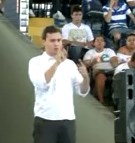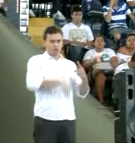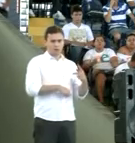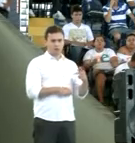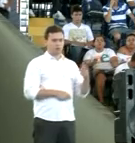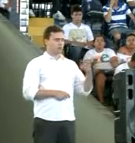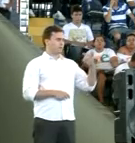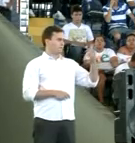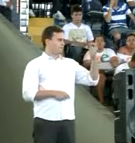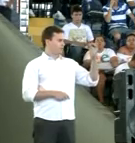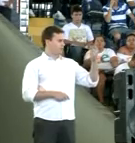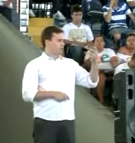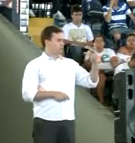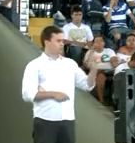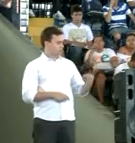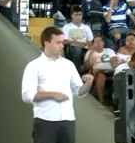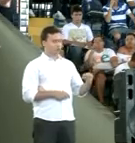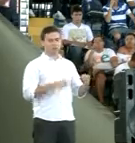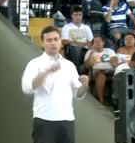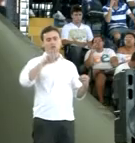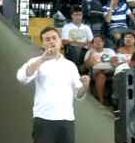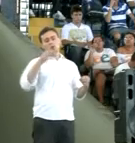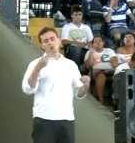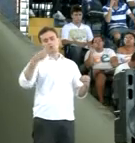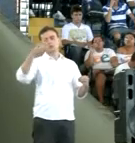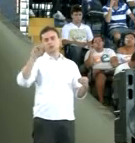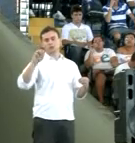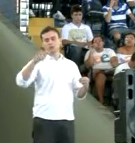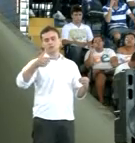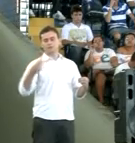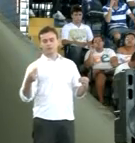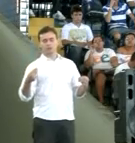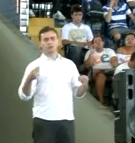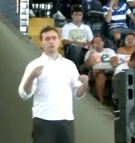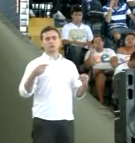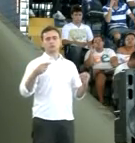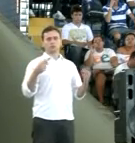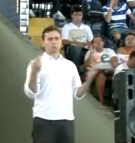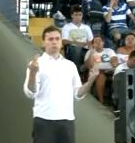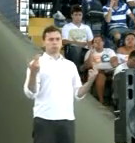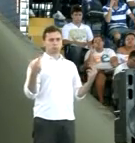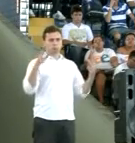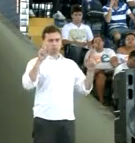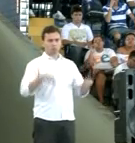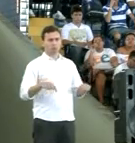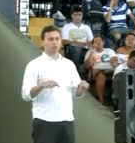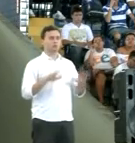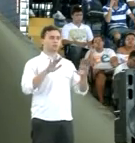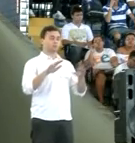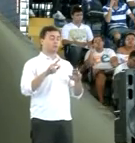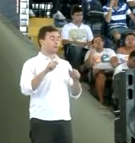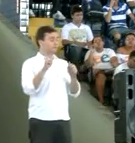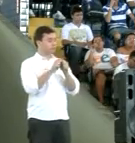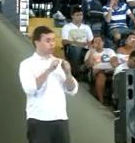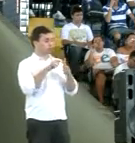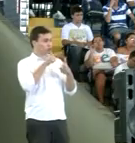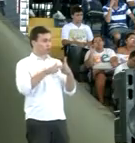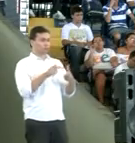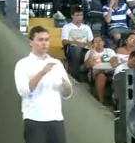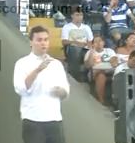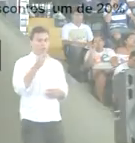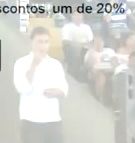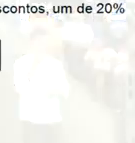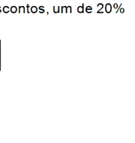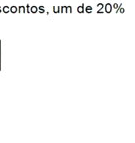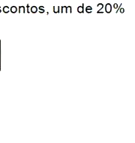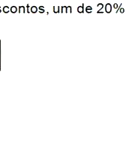coisa? Bem, se você está com dúvida, nada melhor do que montar comigo. Rápido agora, rapidinho. Bora, perde tempo